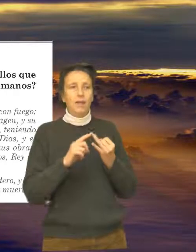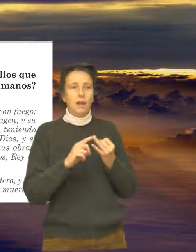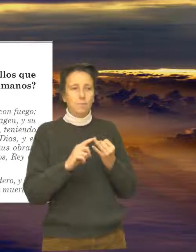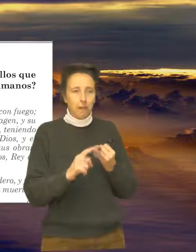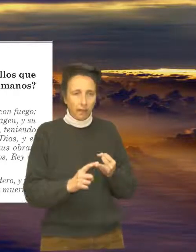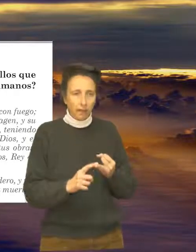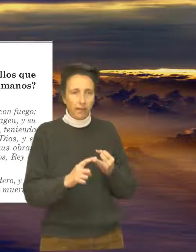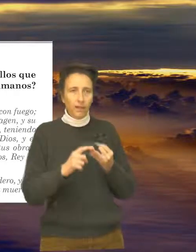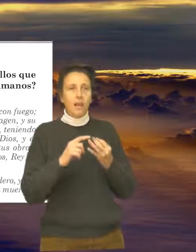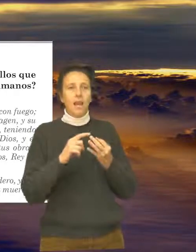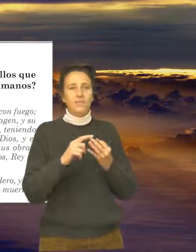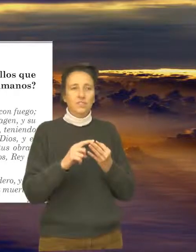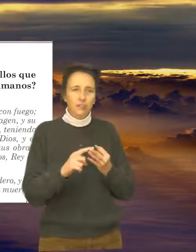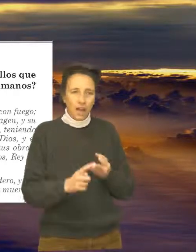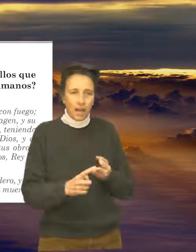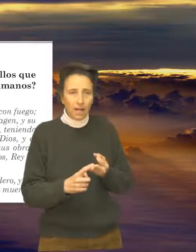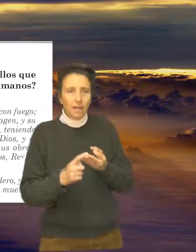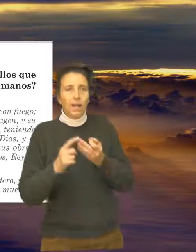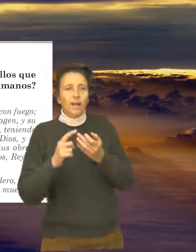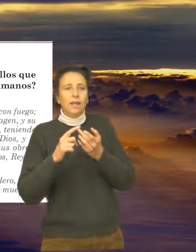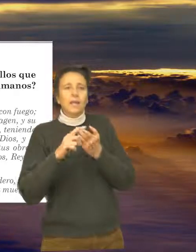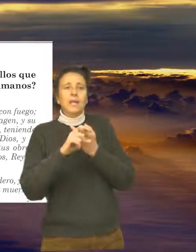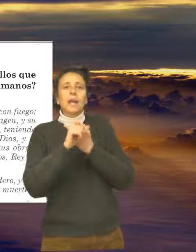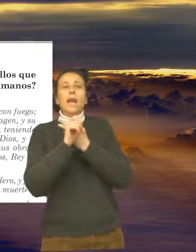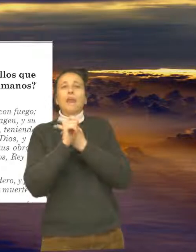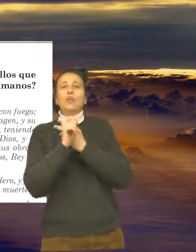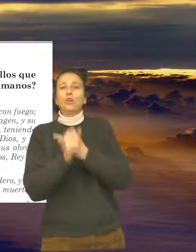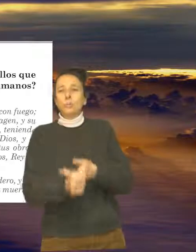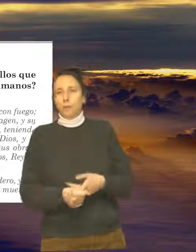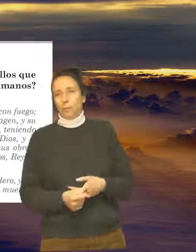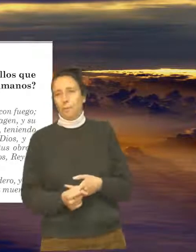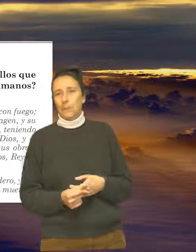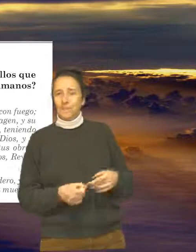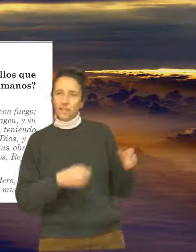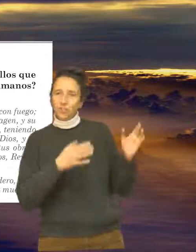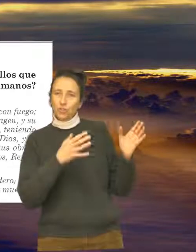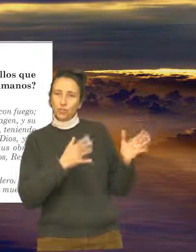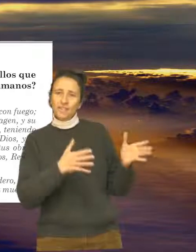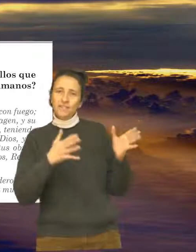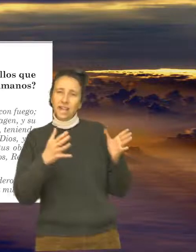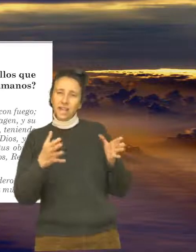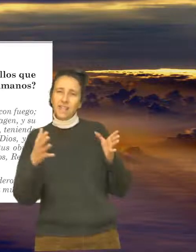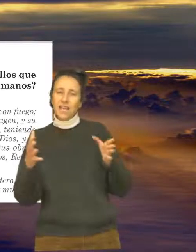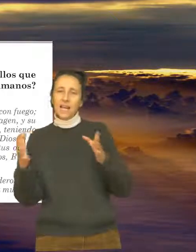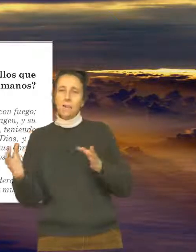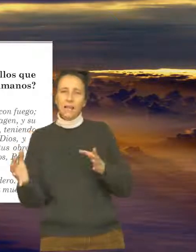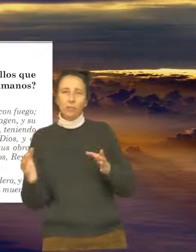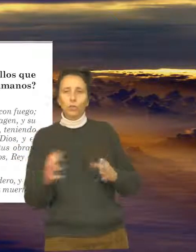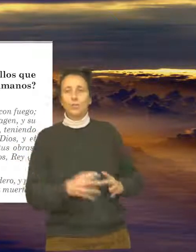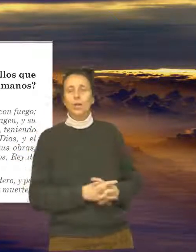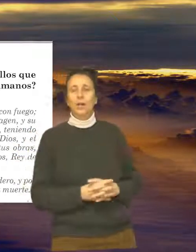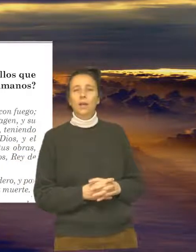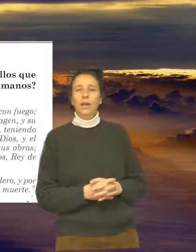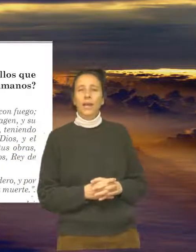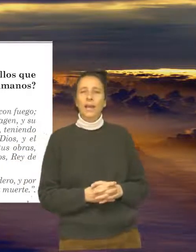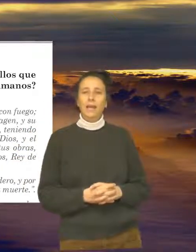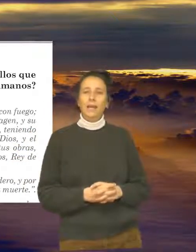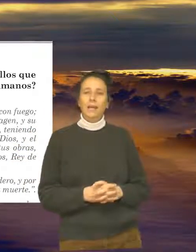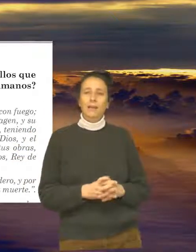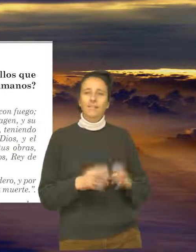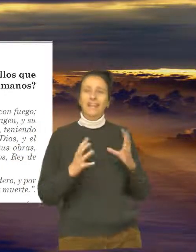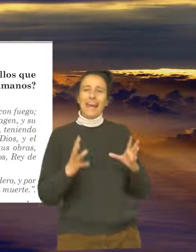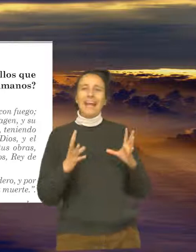bestia, la imagen, la señal y el número. Así que son una serie de elementos